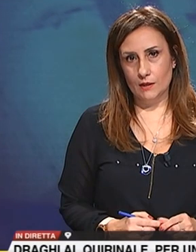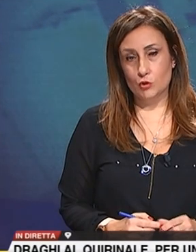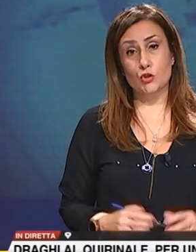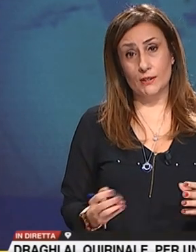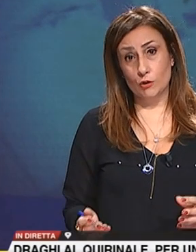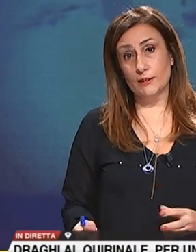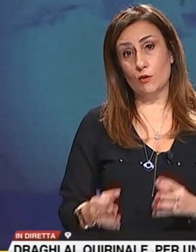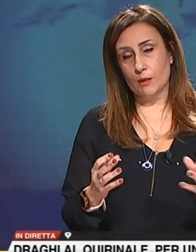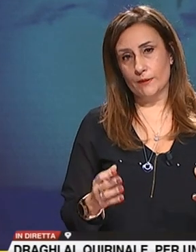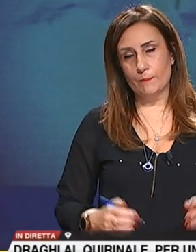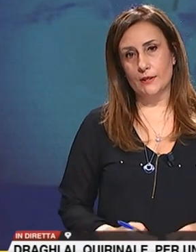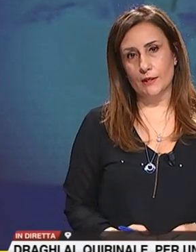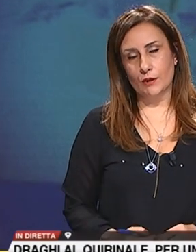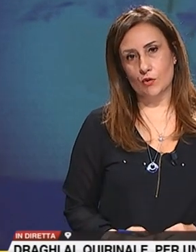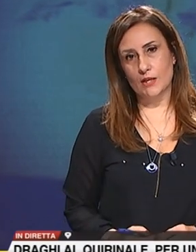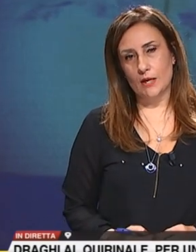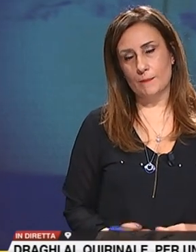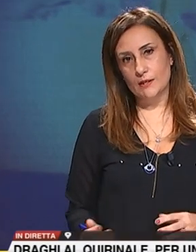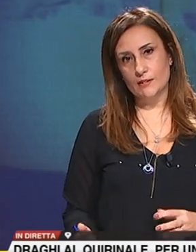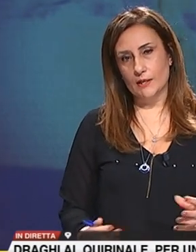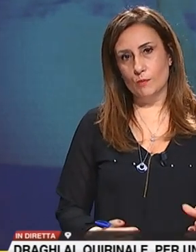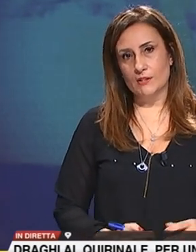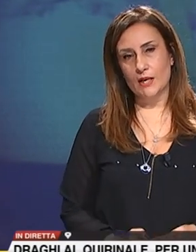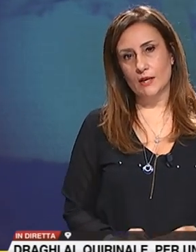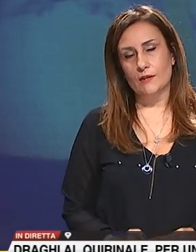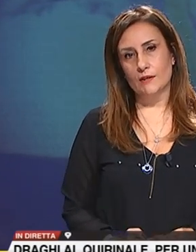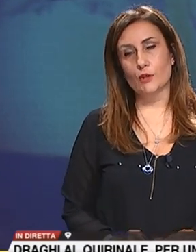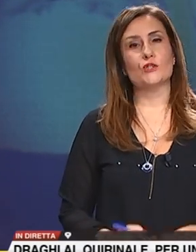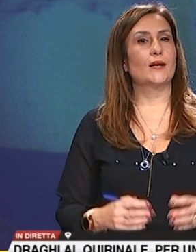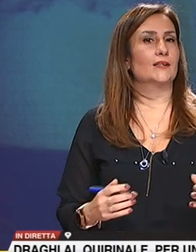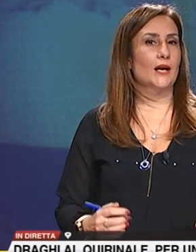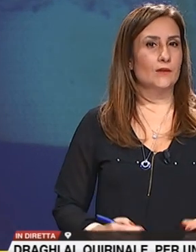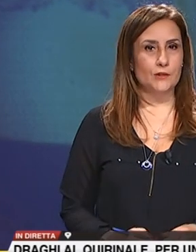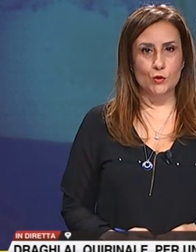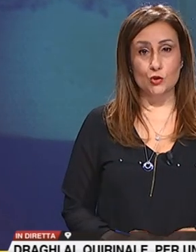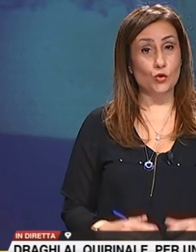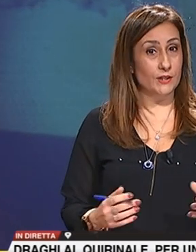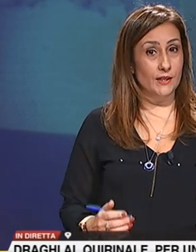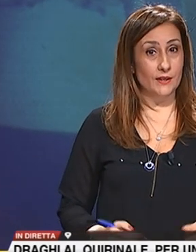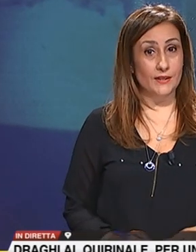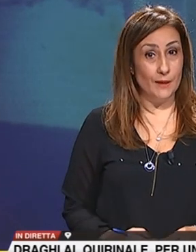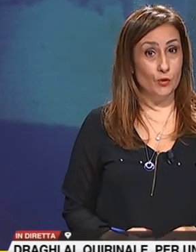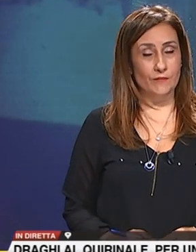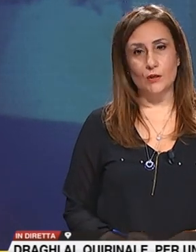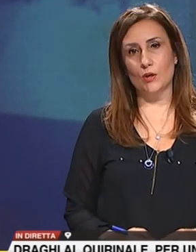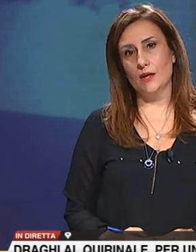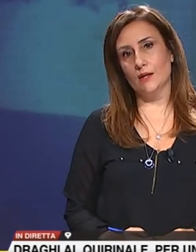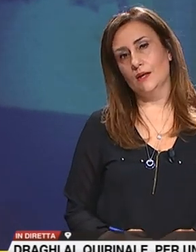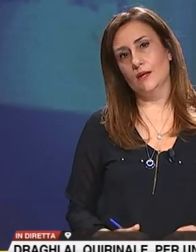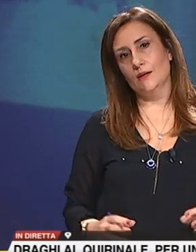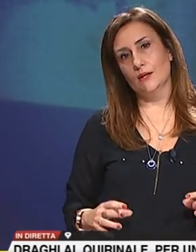il sottosegretario all'interno anche per capire che cosa pensa e come sarà, che cosa accadrà in questi giorni che cambiano